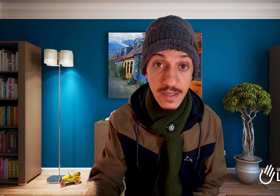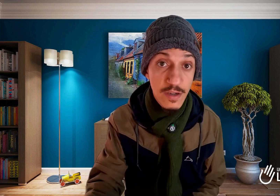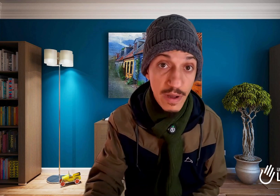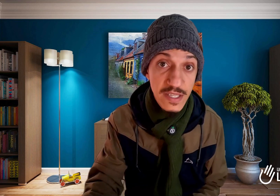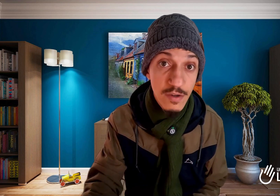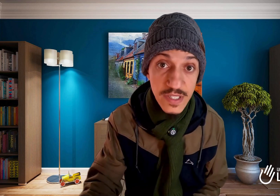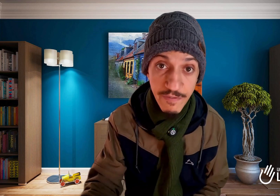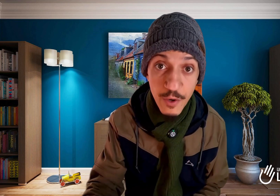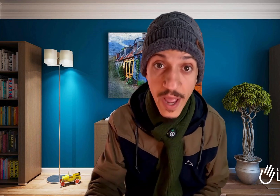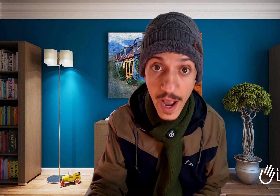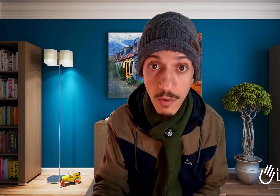Esse é um desafio real, tá?